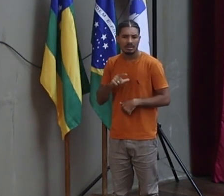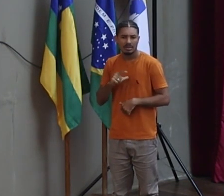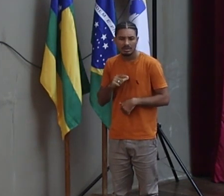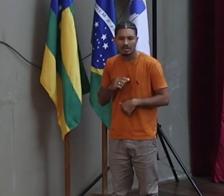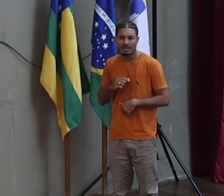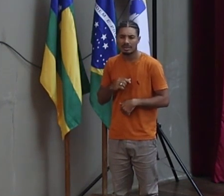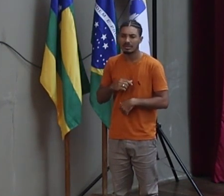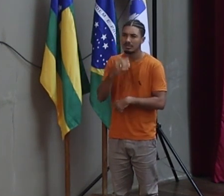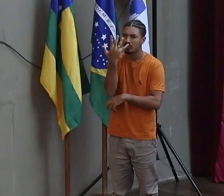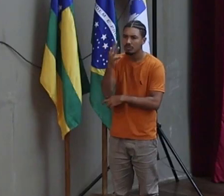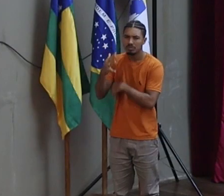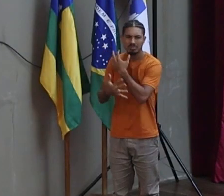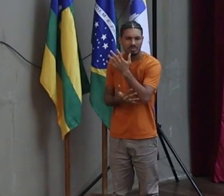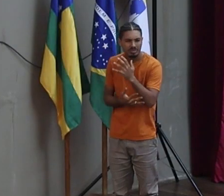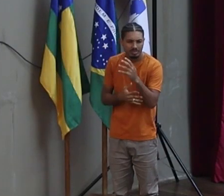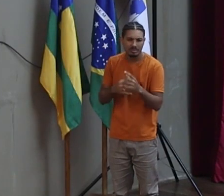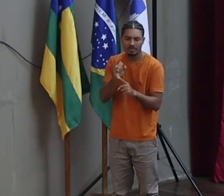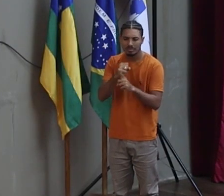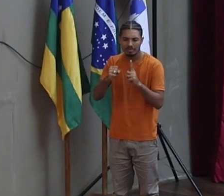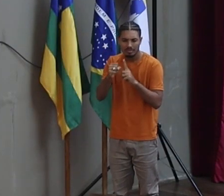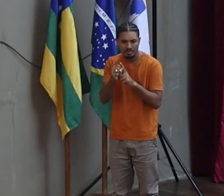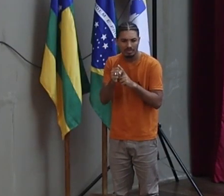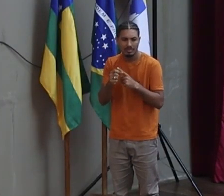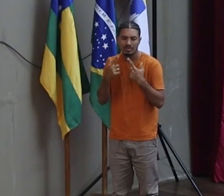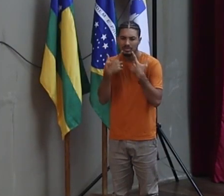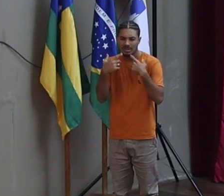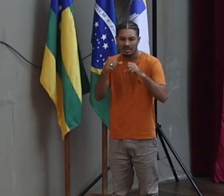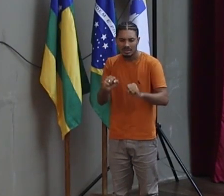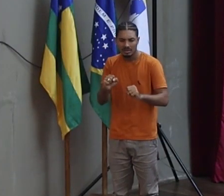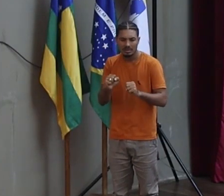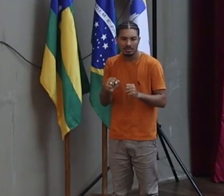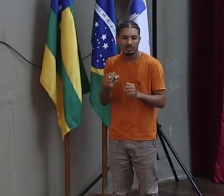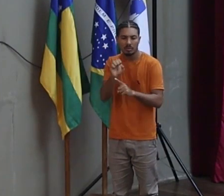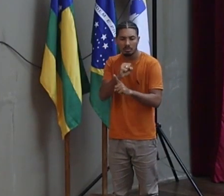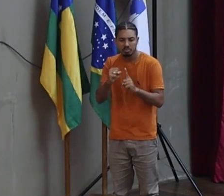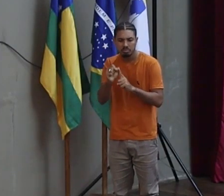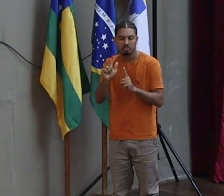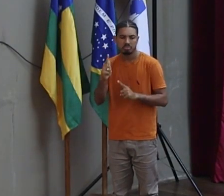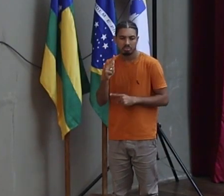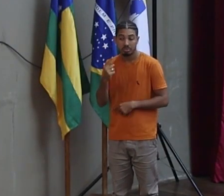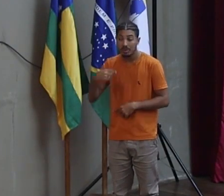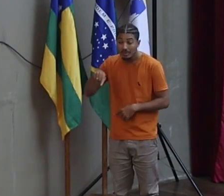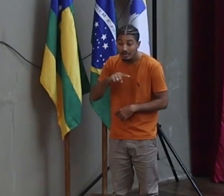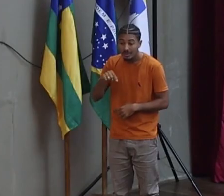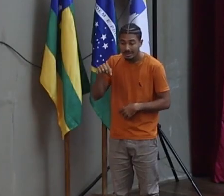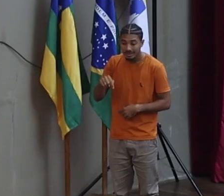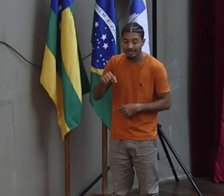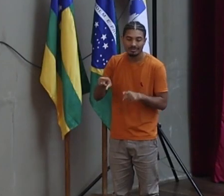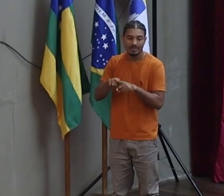paisagem social, na paisagem linguística, na paisagem geopolítica ao nosso redor e no mundo.